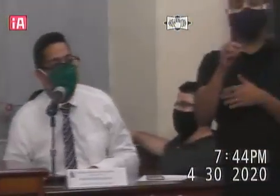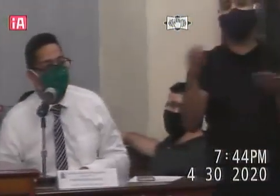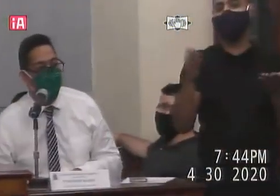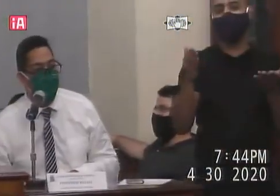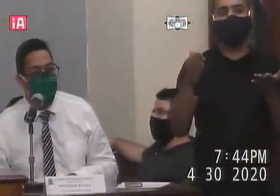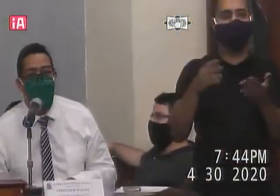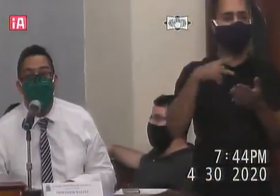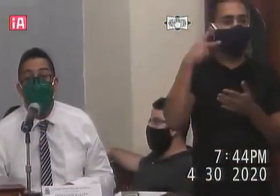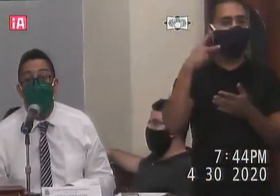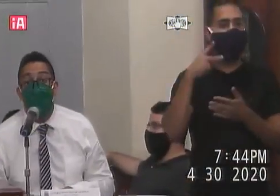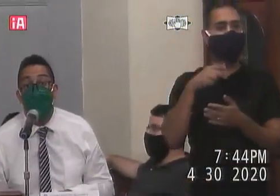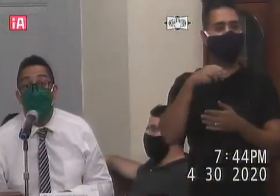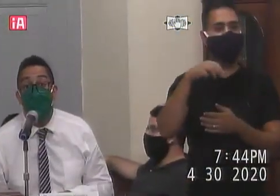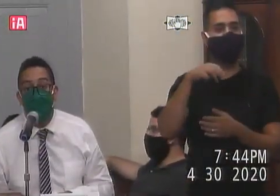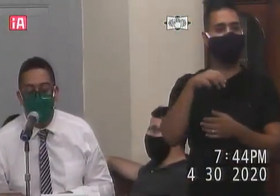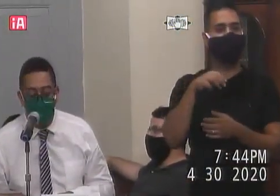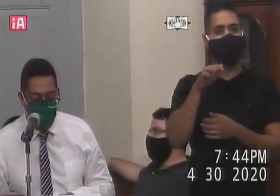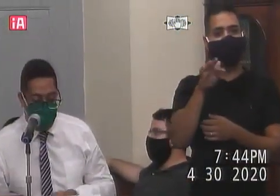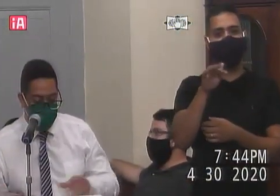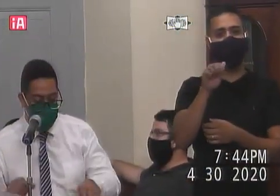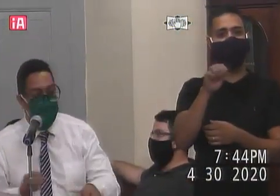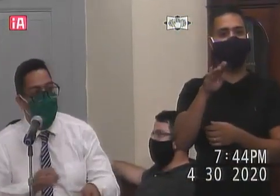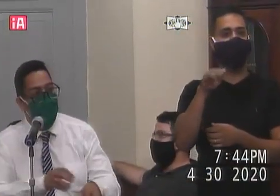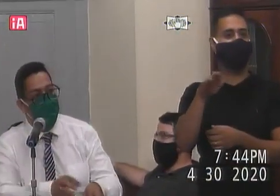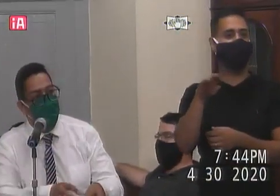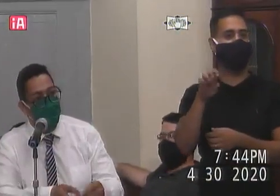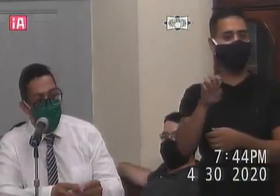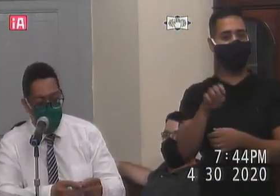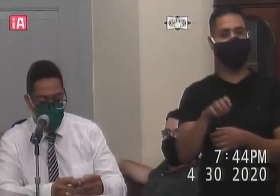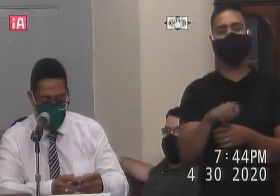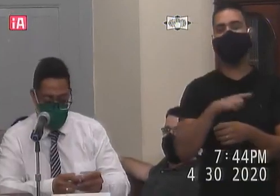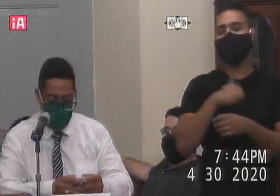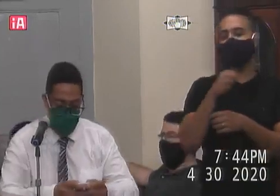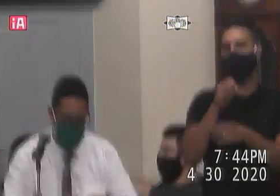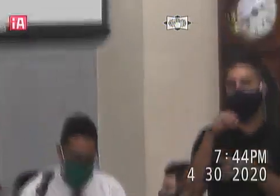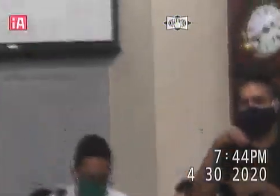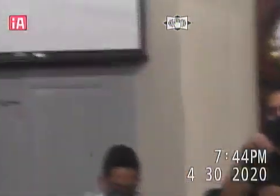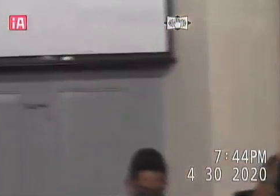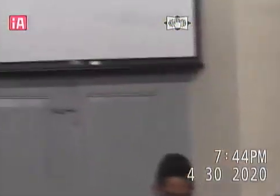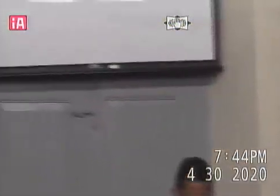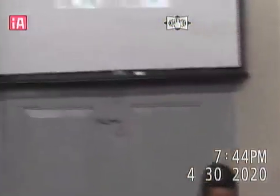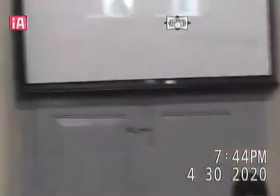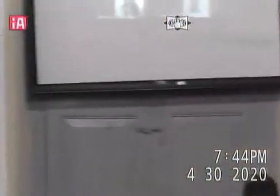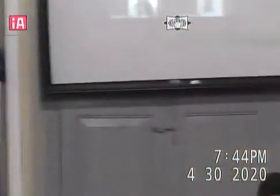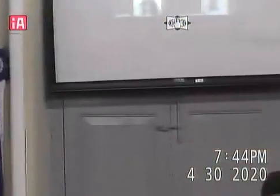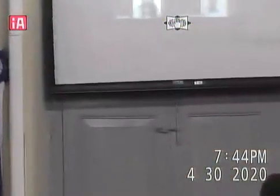próxima vereadora Fabiane Vasconcelos, que tem 10 minutos.